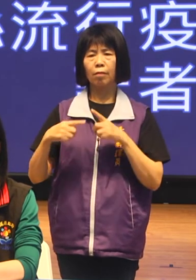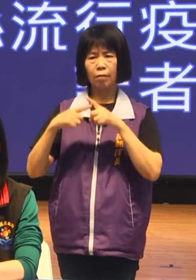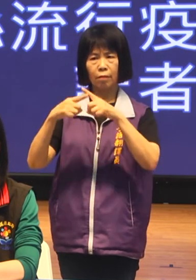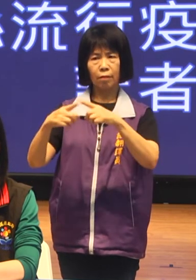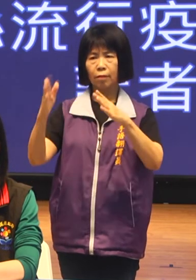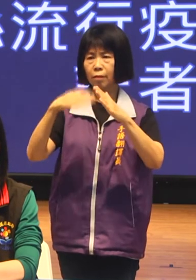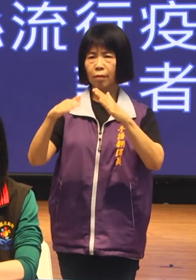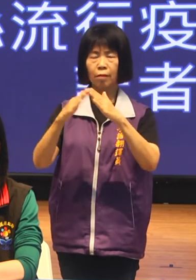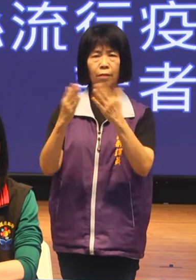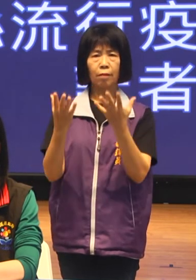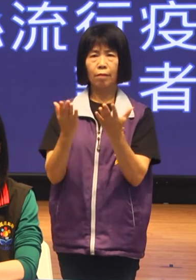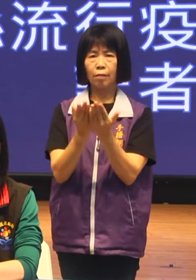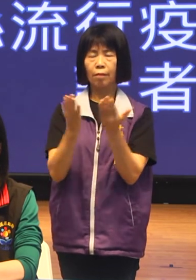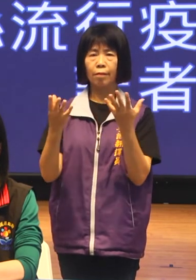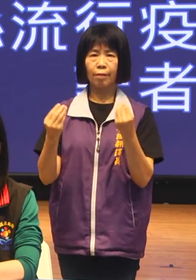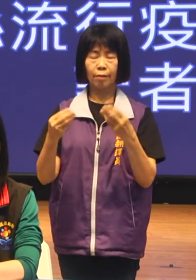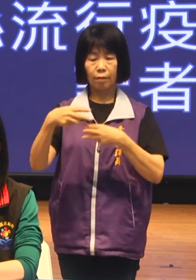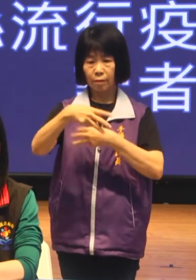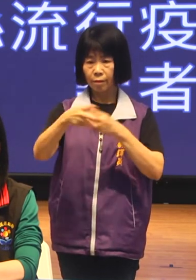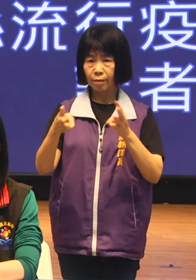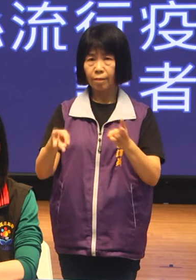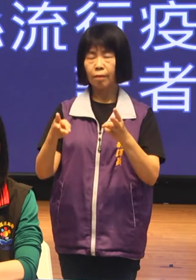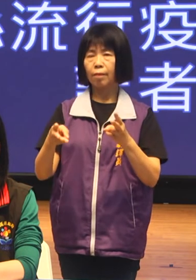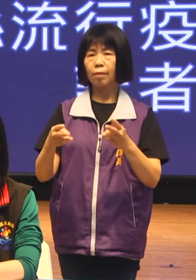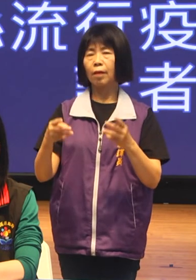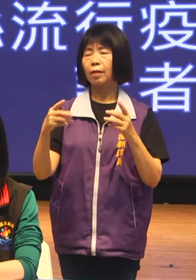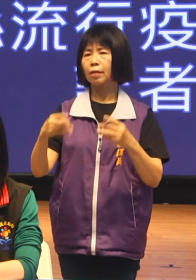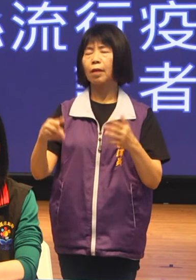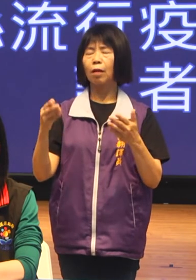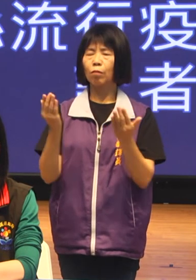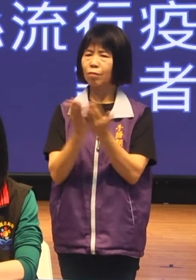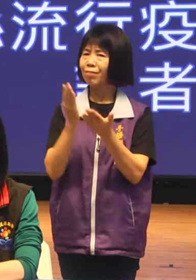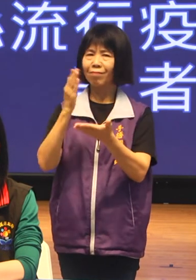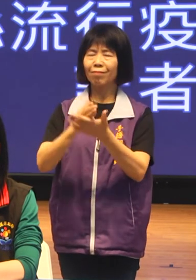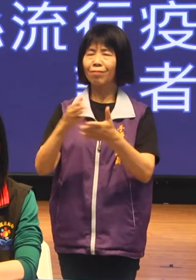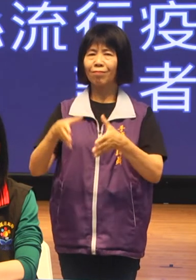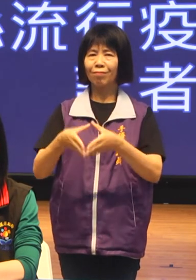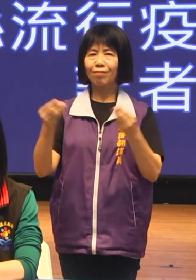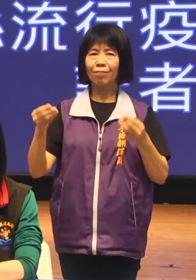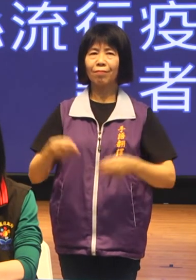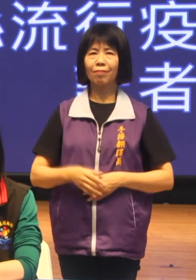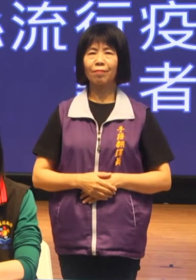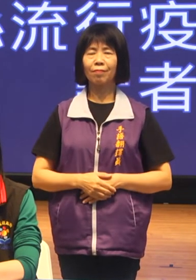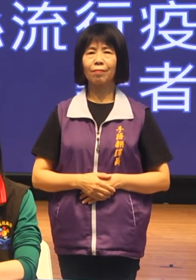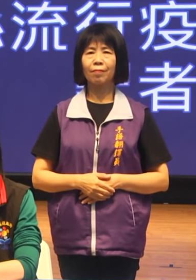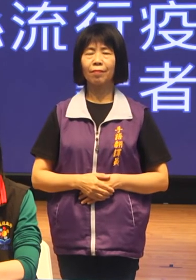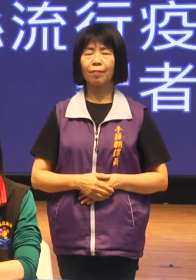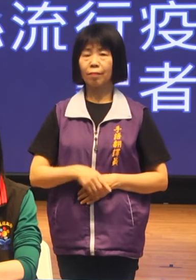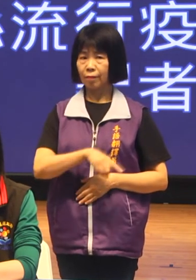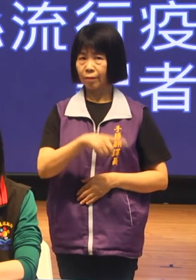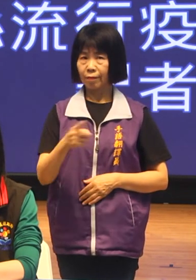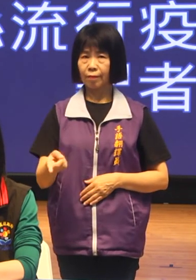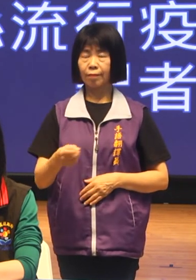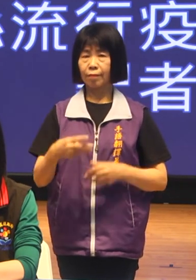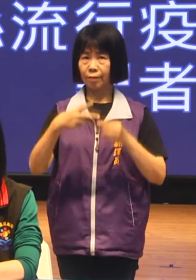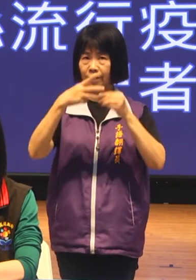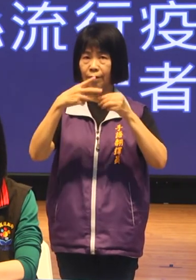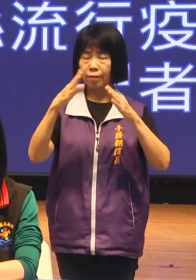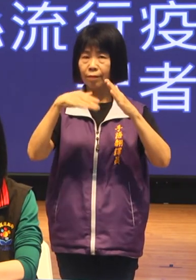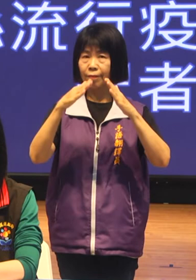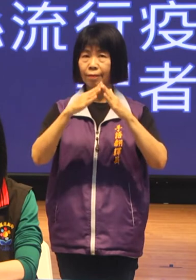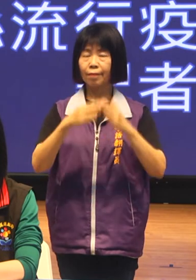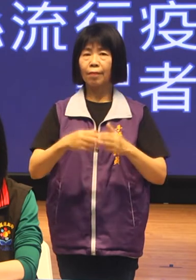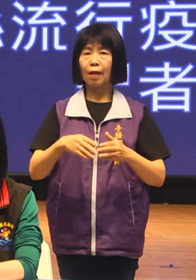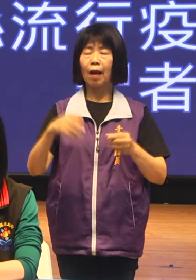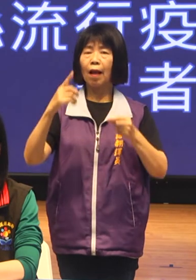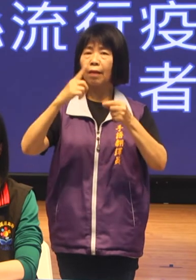校，所以呢，这个班呢也就没有进行暂停的实体课程。那接下来第三所学校是